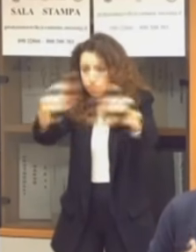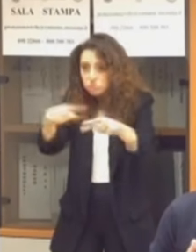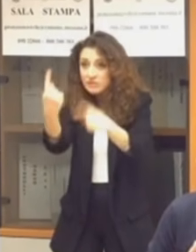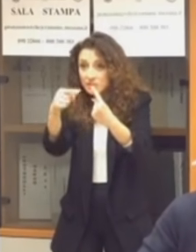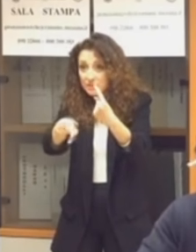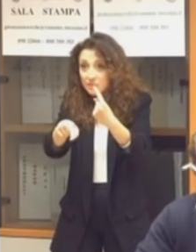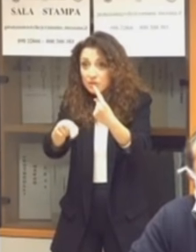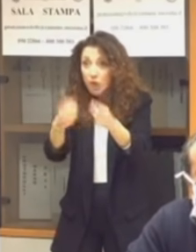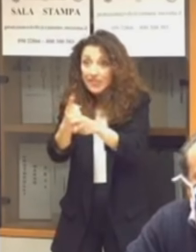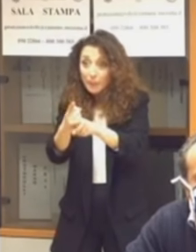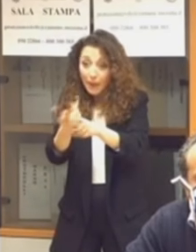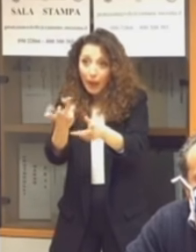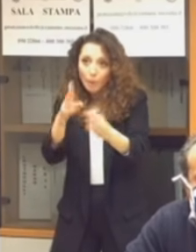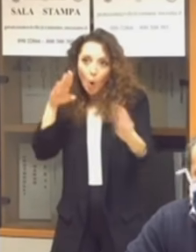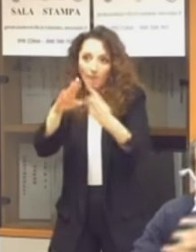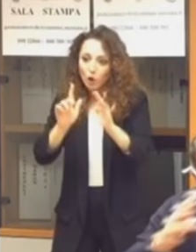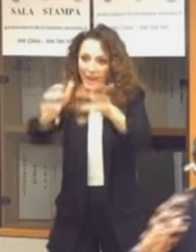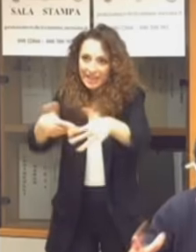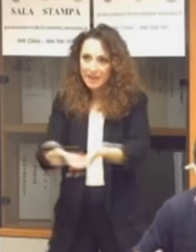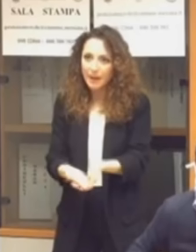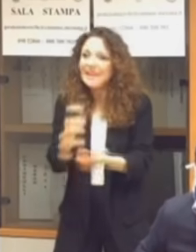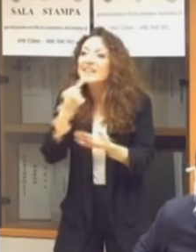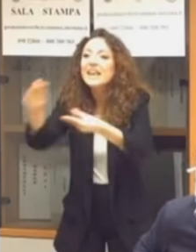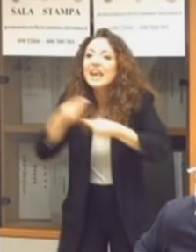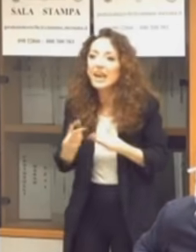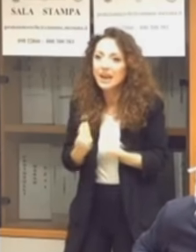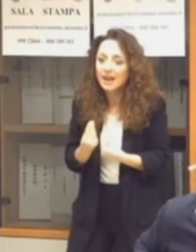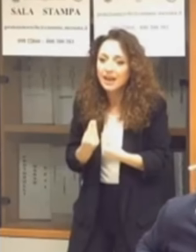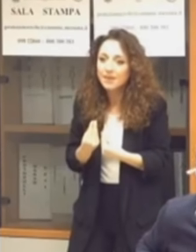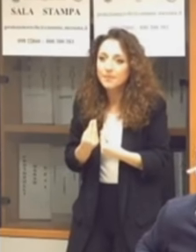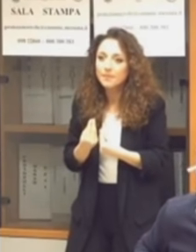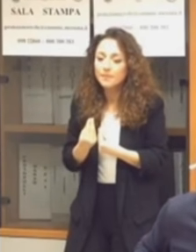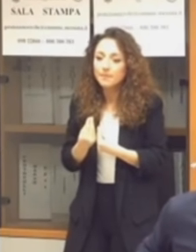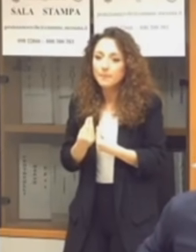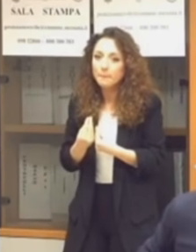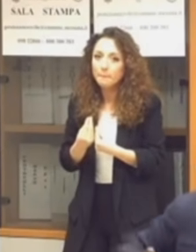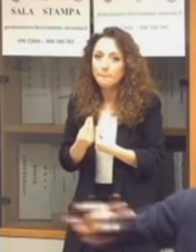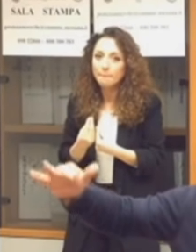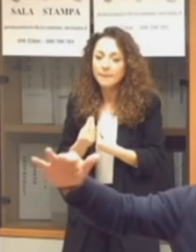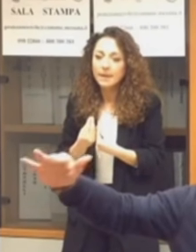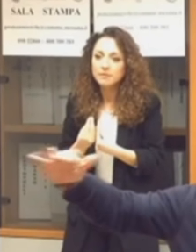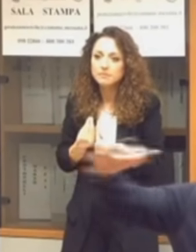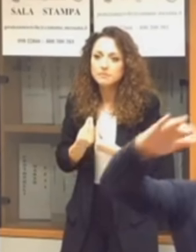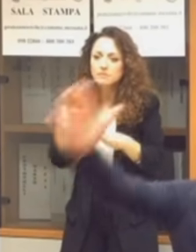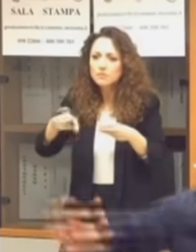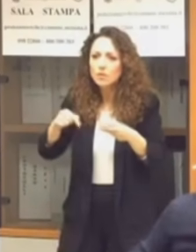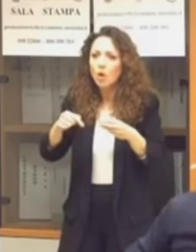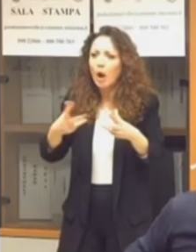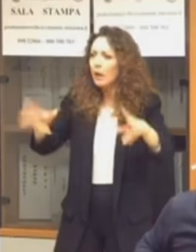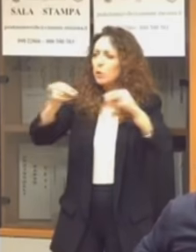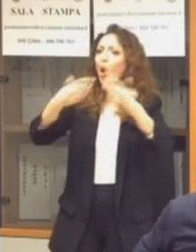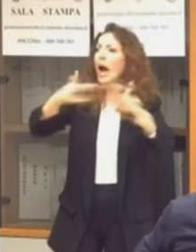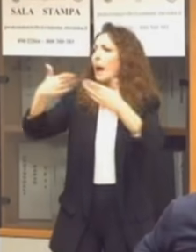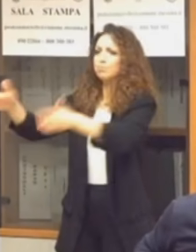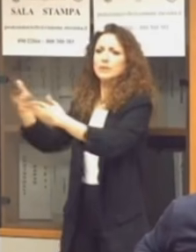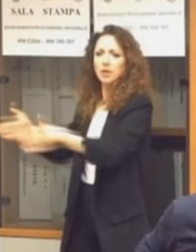cui dovremo occuparci la prossima settimana. Chi ce le deve dare queste cose? Qua ancora si parla di riaprire